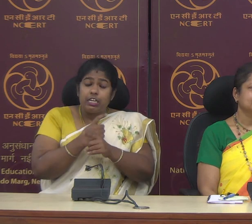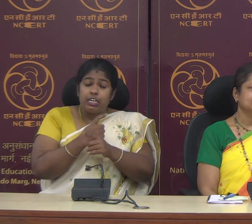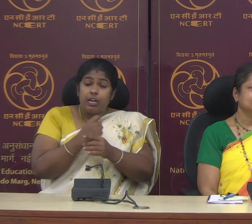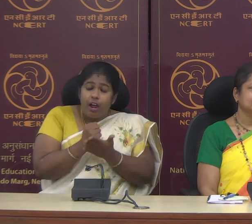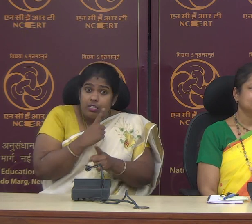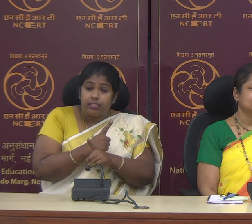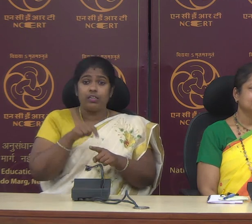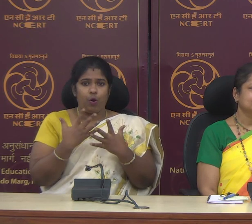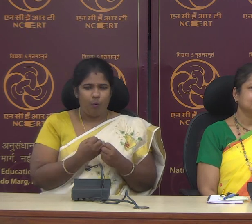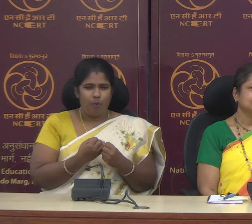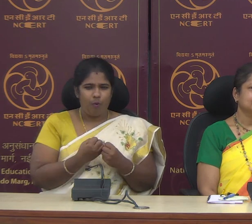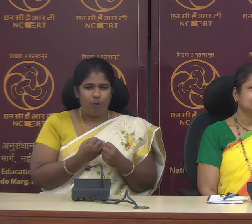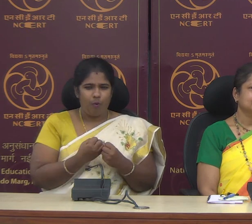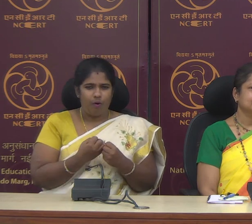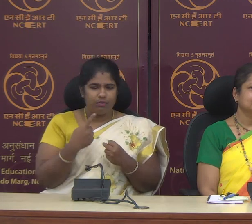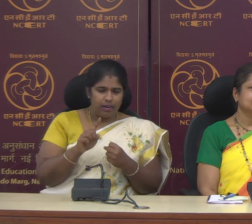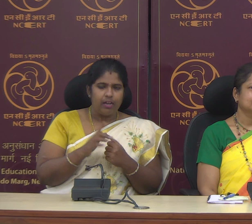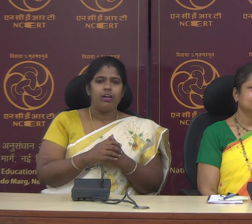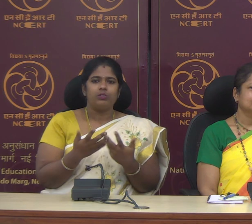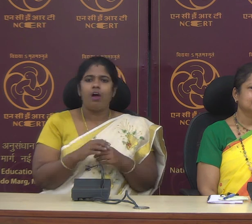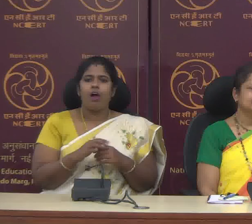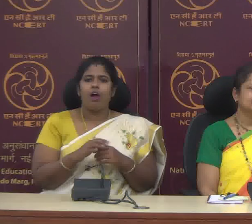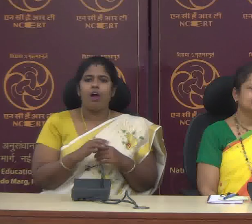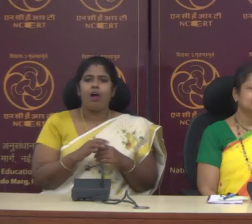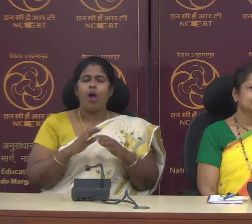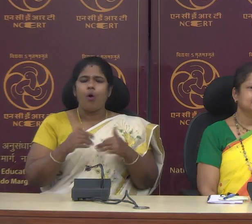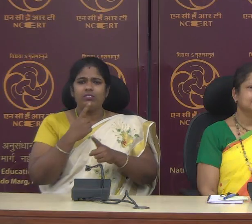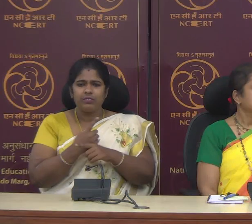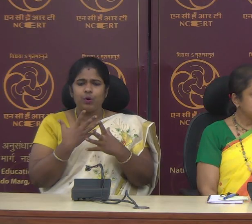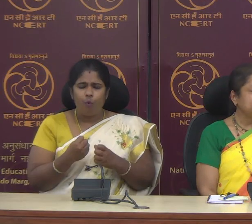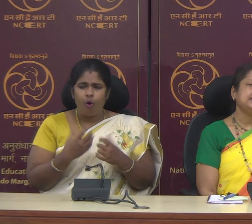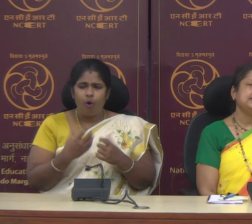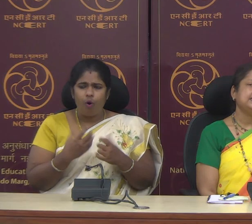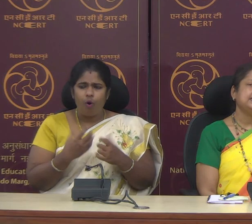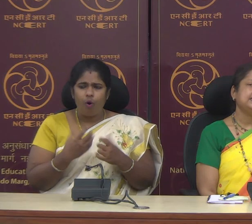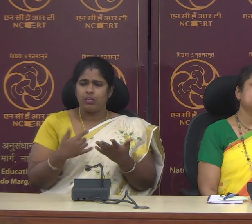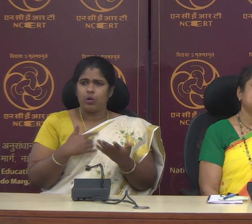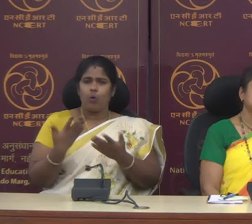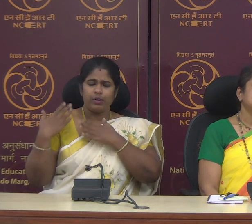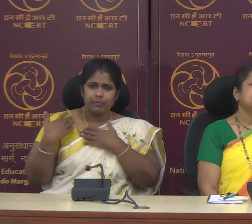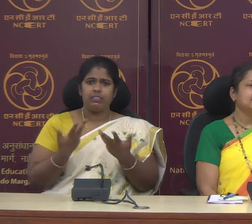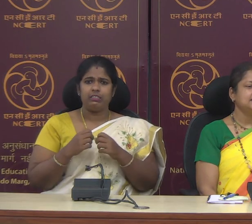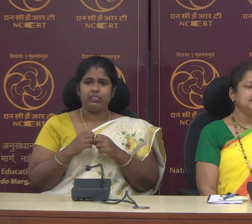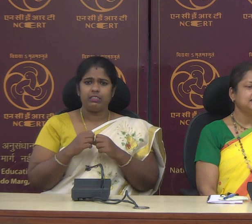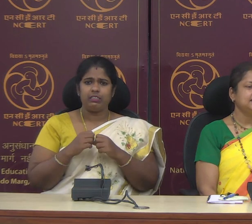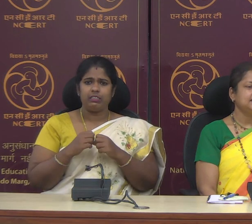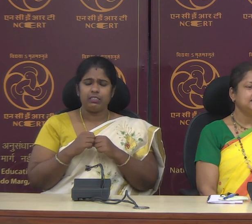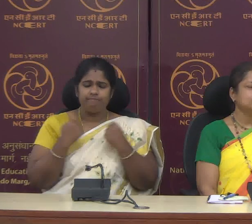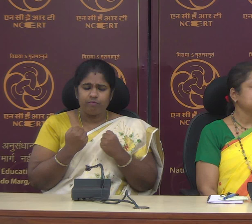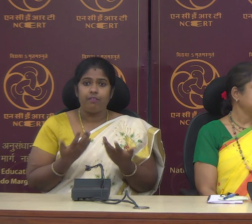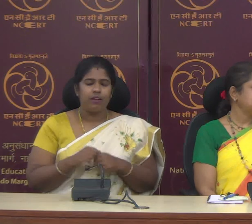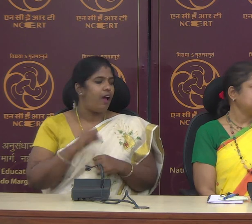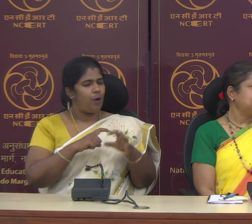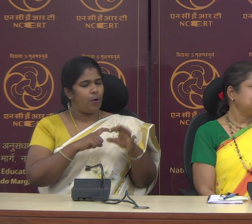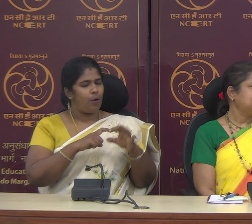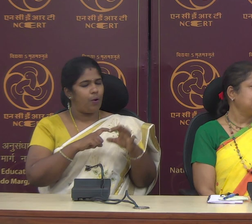और टीचर ट्रेनिंग आर रिक्वायर्ड टू सेंसिटाइज द टीचर्स इन ऑर्डर टू मेंटेन दिस वर्क फ्लो। वेरी नाइस क्वेश्चन। देखिए अगर टीचर को